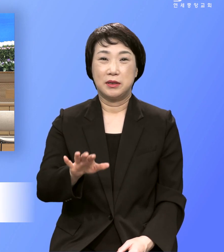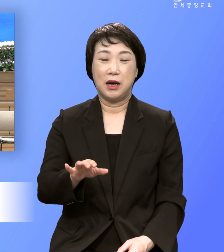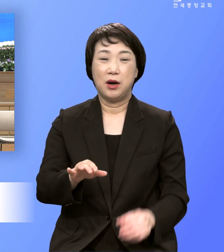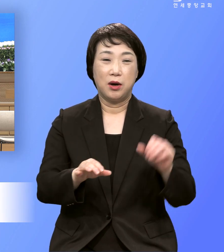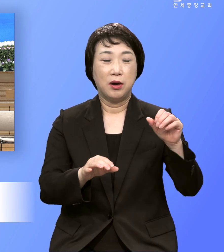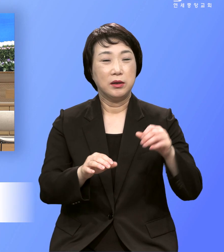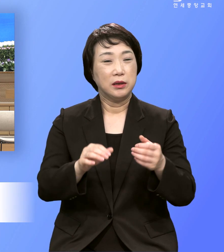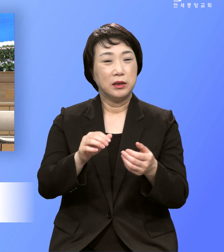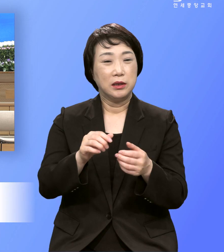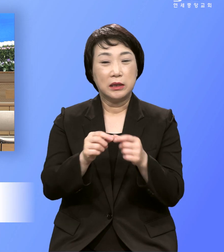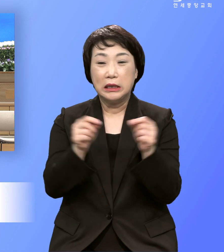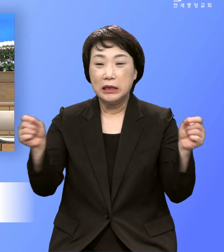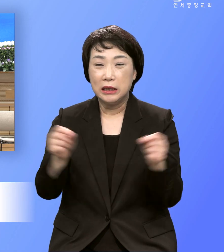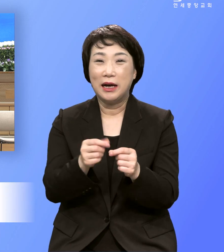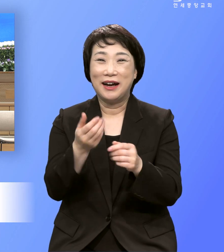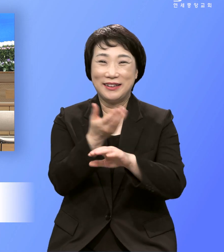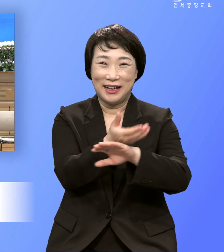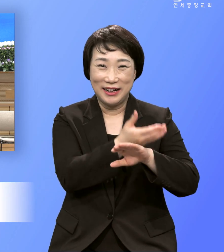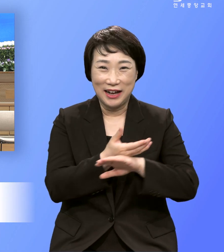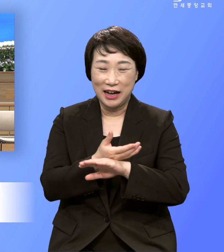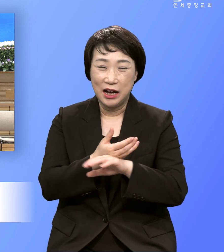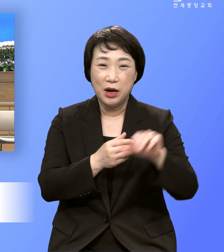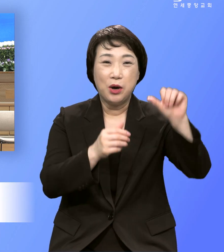5인치짜리가 있어.